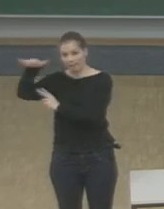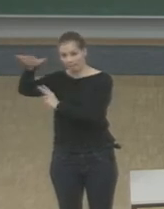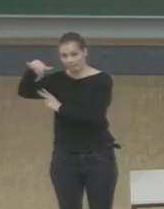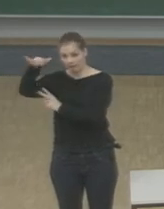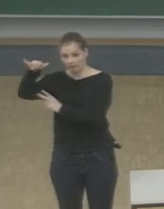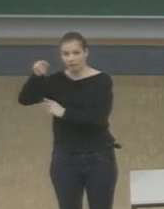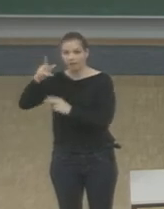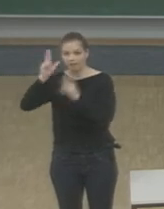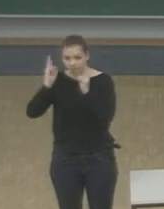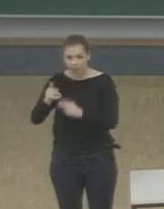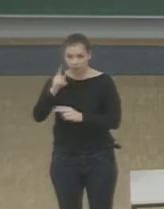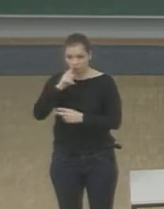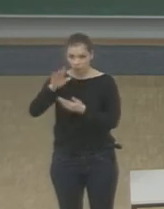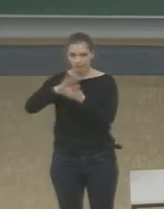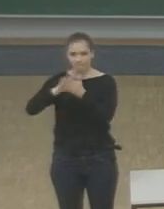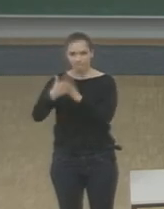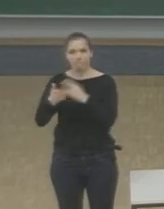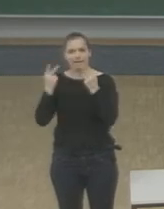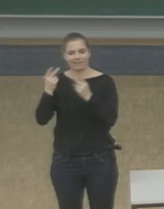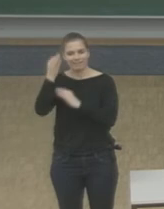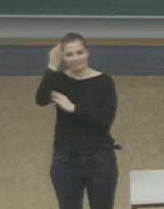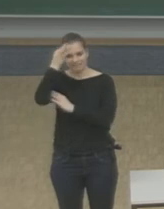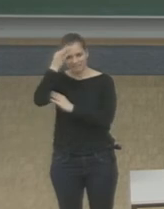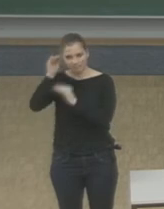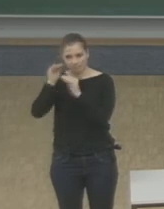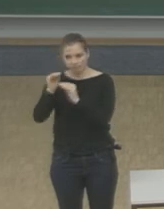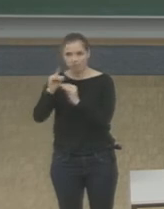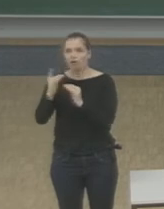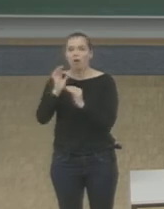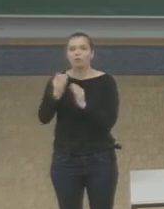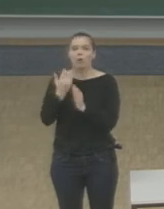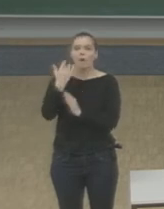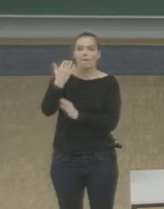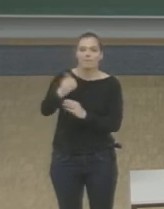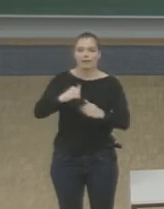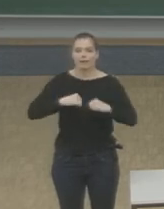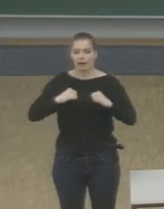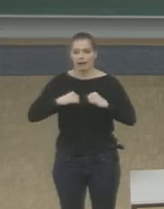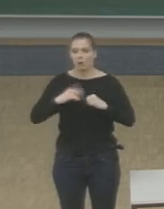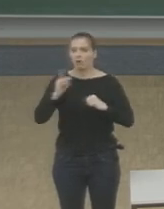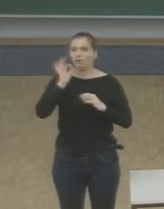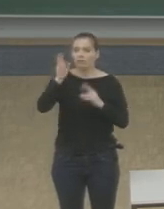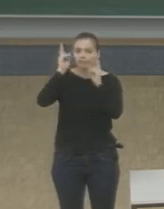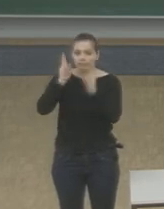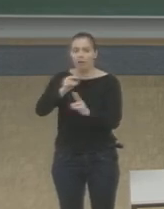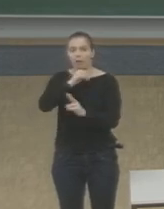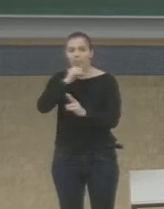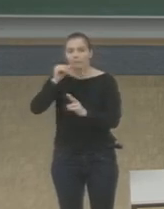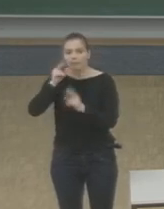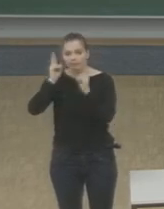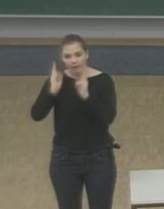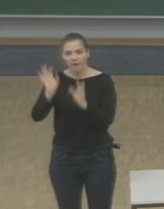unmittelbar praxisrelevantes Wissen, sondern sogar für das spätere Leben bzw. den Beruf direkt